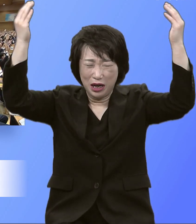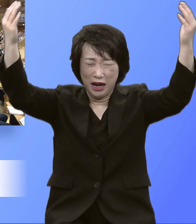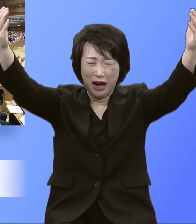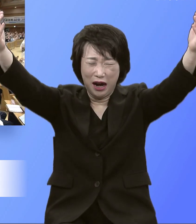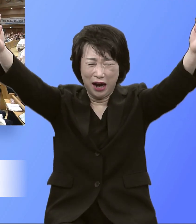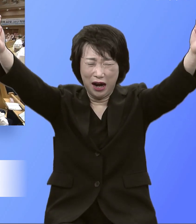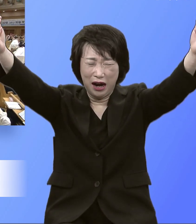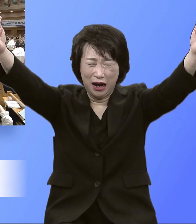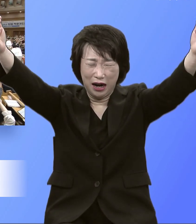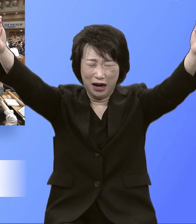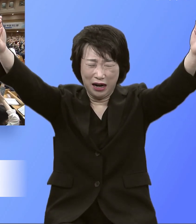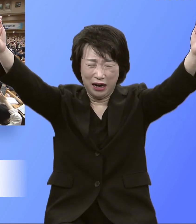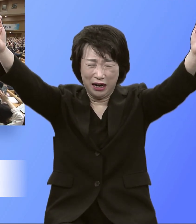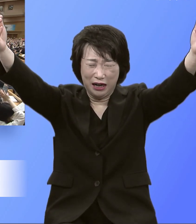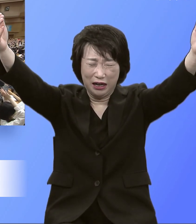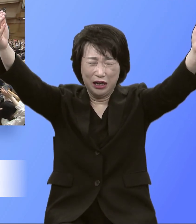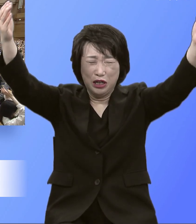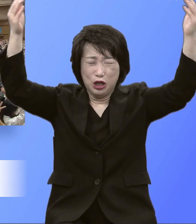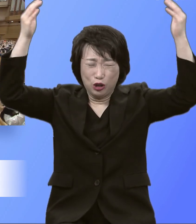주여